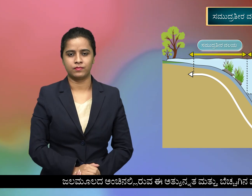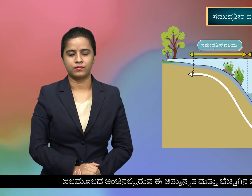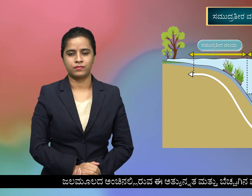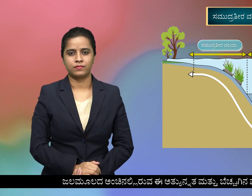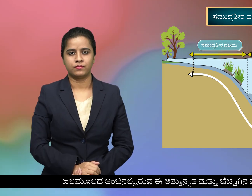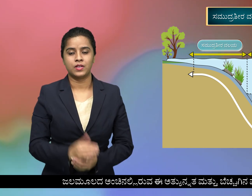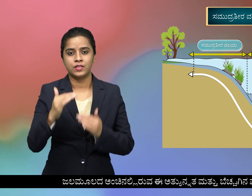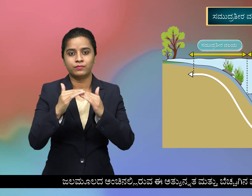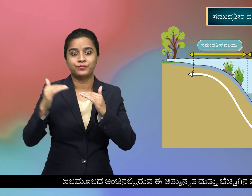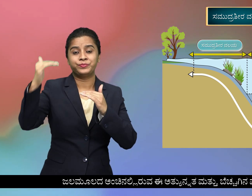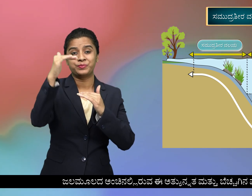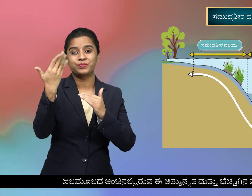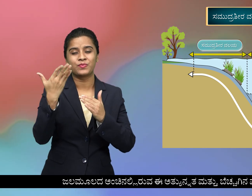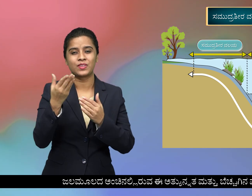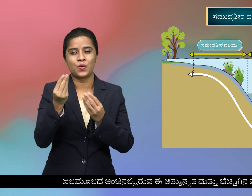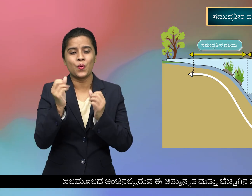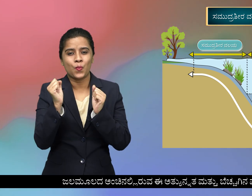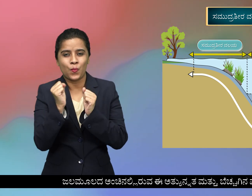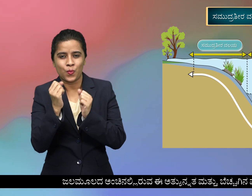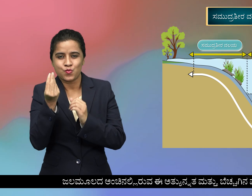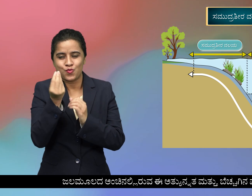ಜಲಮೂಲದ ಅಂಚಿನಲ್ಲಿರುವ ಈ ಅತ್ಯುನ್ನತ ಮತ್ತು ಬೆಚ್ಚಗಿನ ವಲಯವು